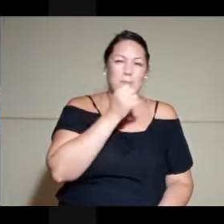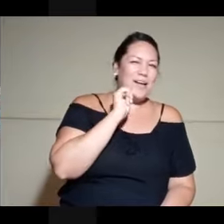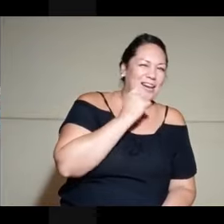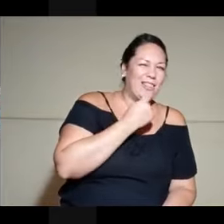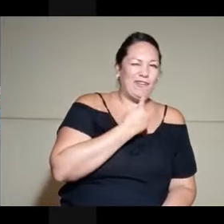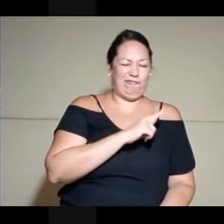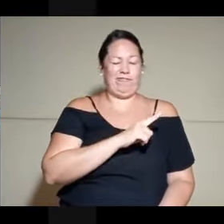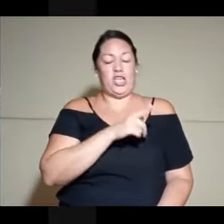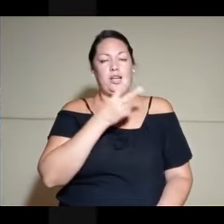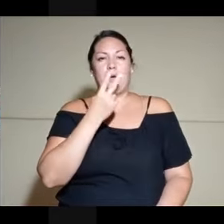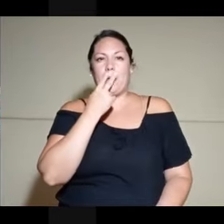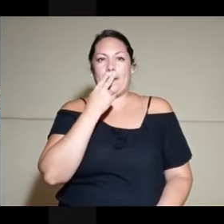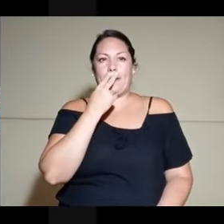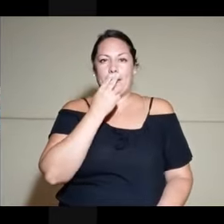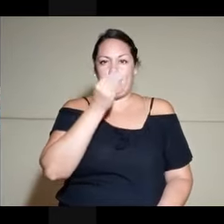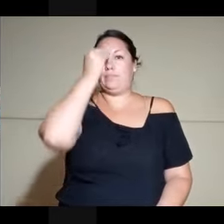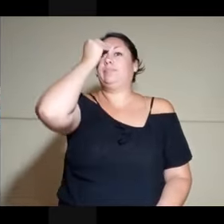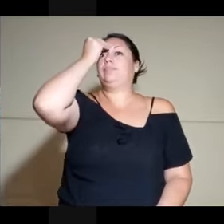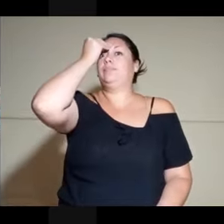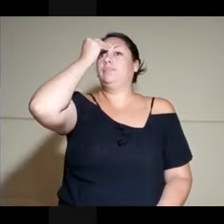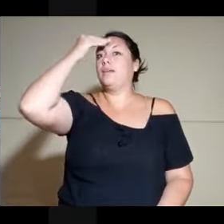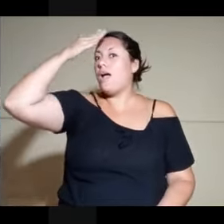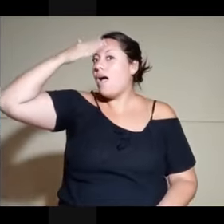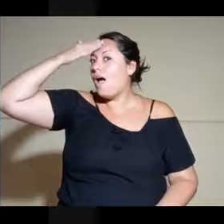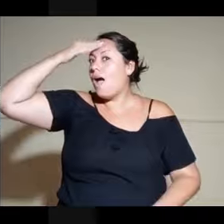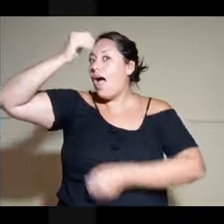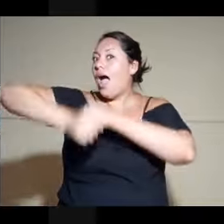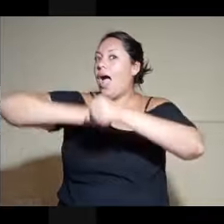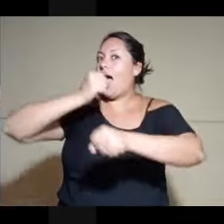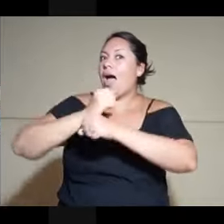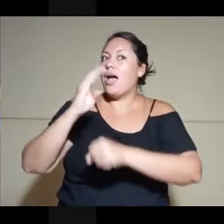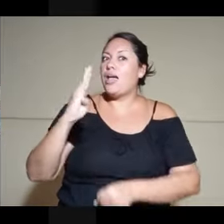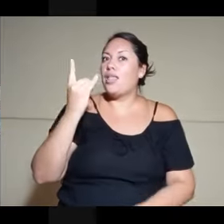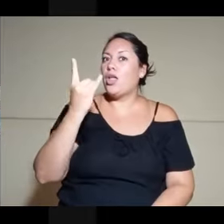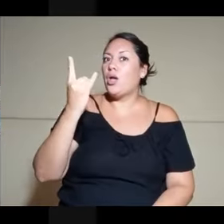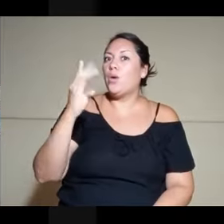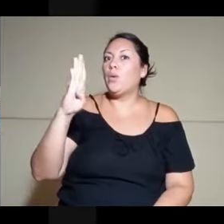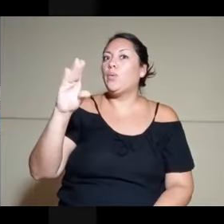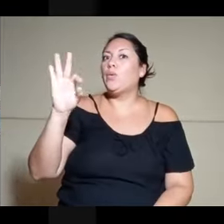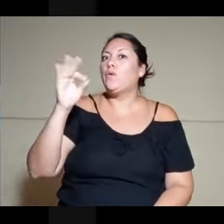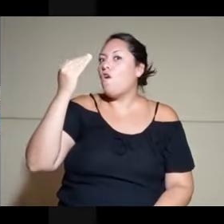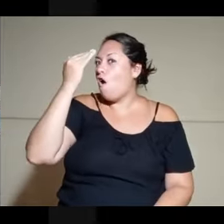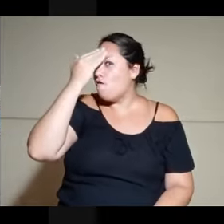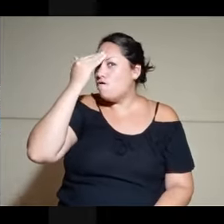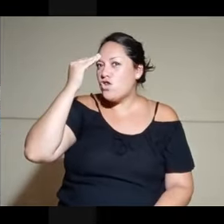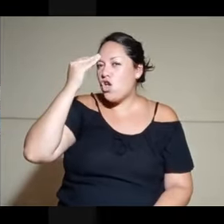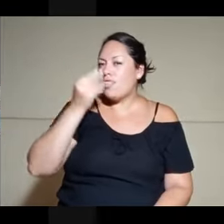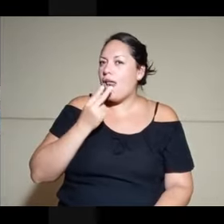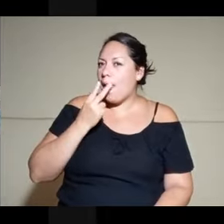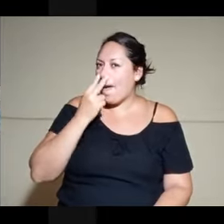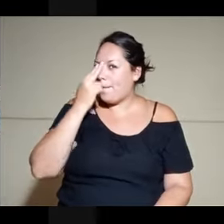Nace en la mucosa de la nariz y se dirige, fíjense, hacia el bulbo olfatorio que está acá arriba en la zona